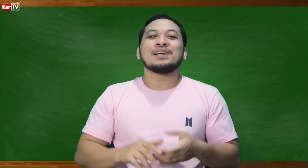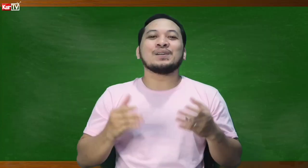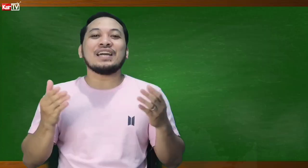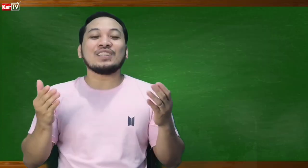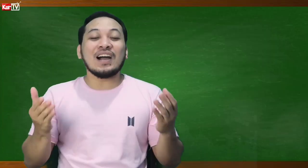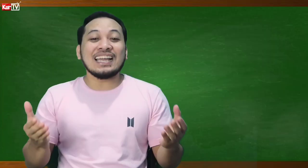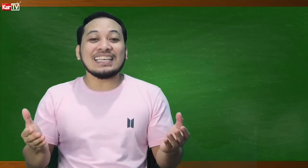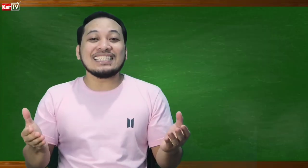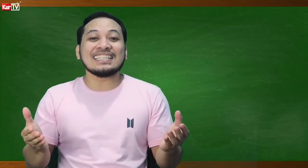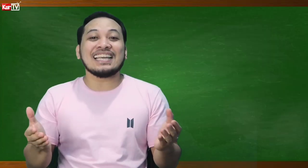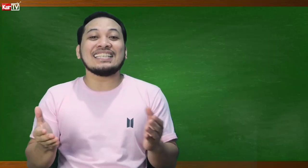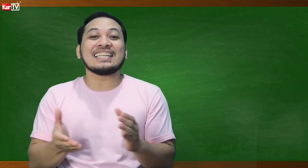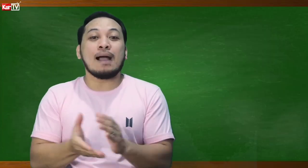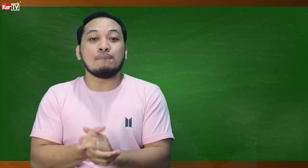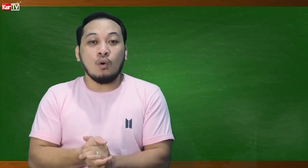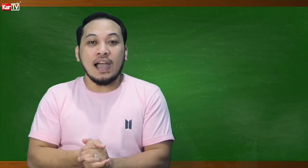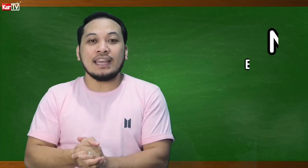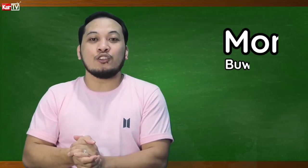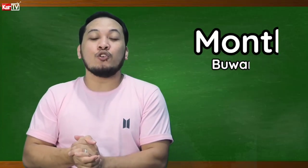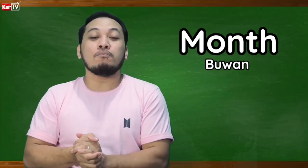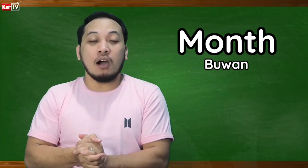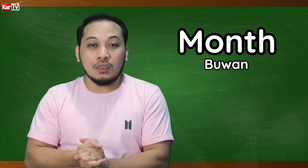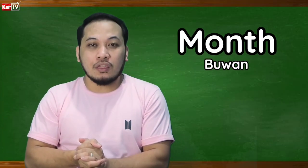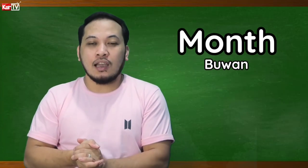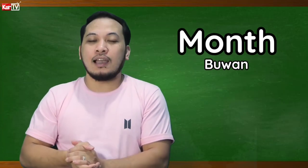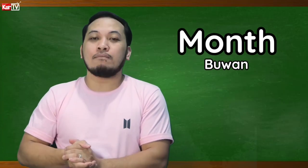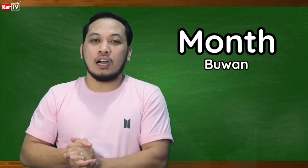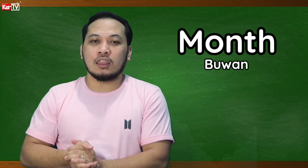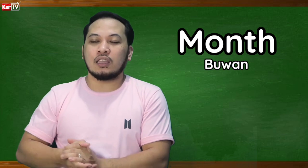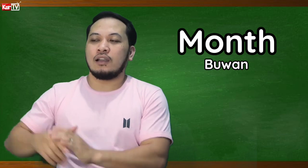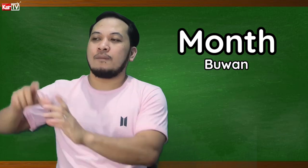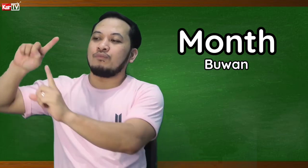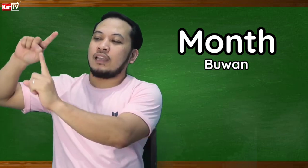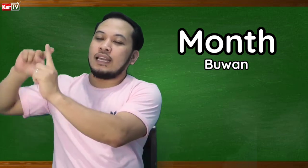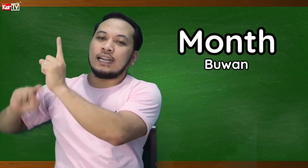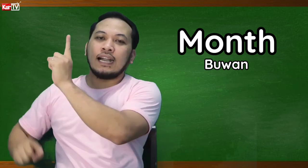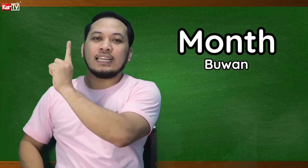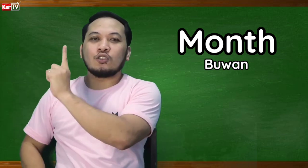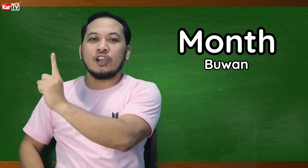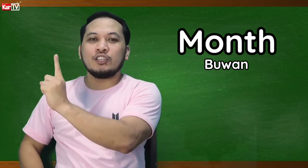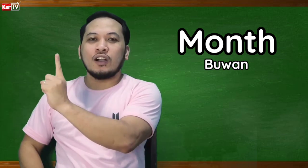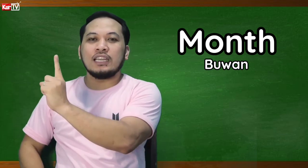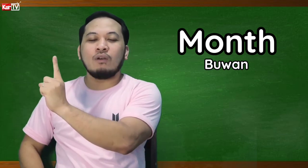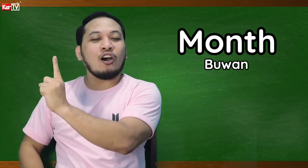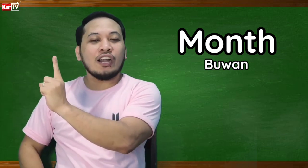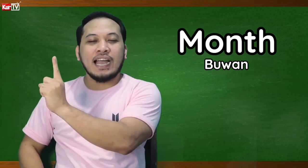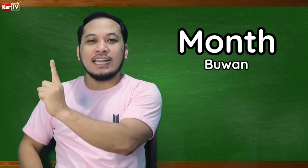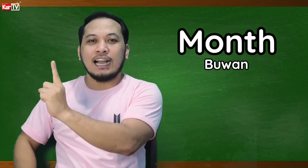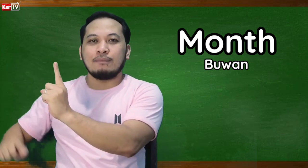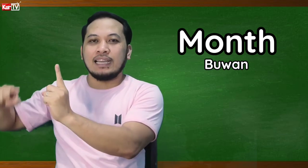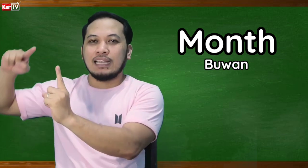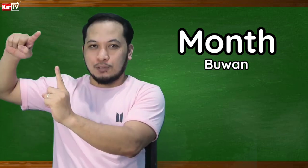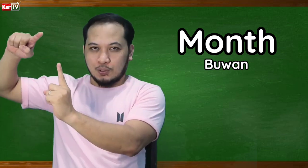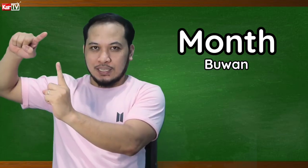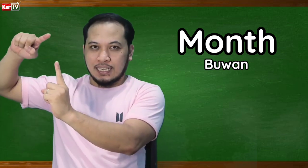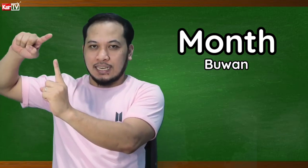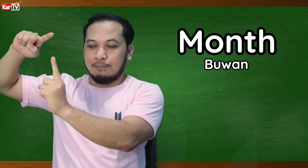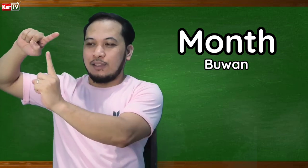So, ganito nga natin isesenyas ang buwan. Yung month, ha? Month. Kakaganito ang inyong kaliwa or kanang kamay, tapos yung isang kamay nyo